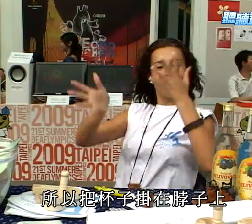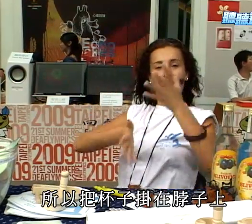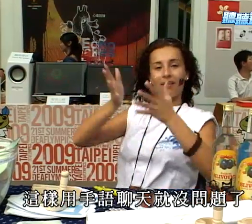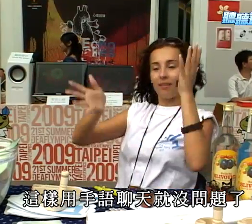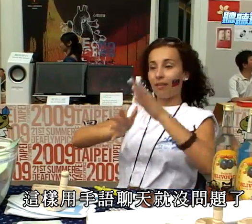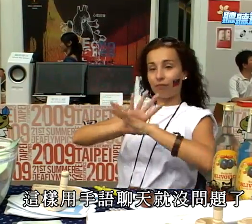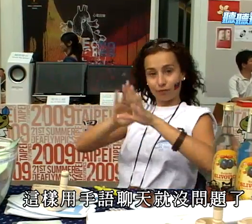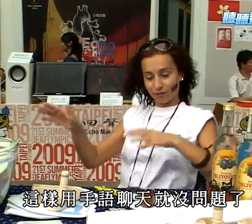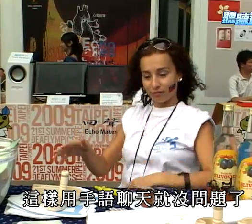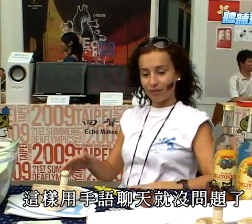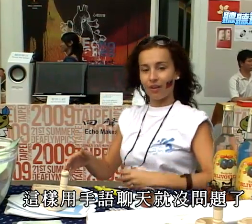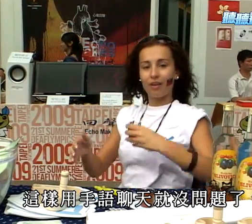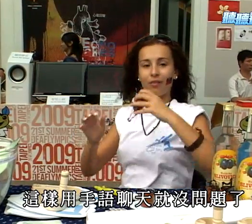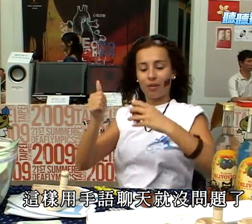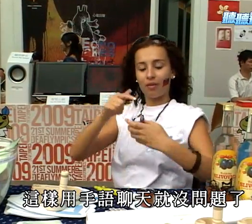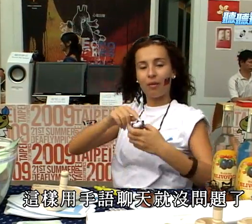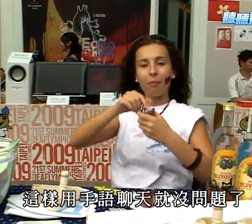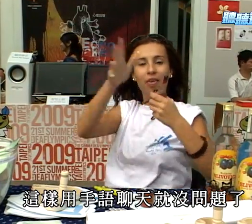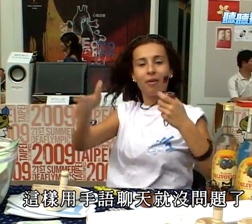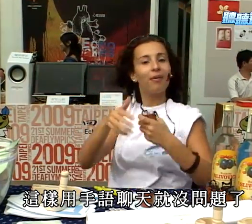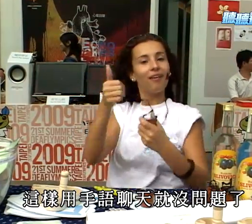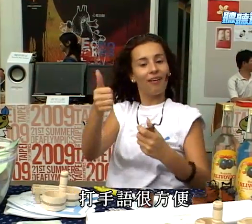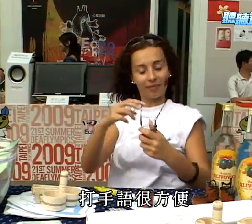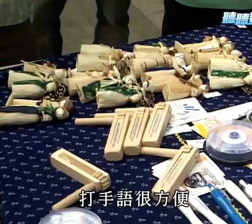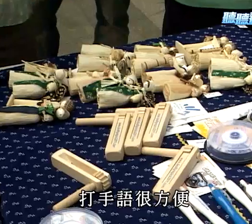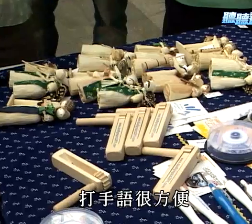这样用手语聊天就没问题了，比手语很方便。